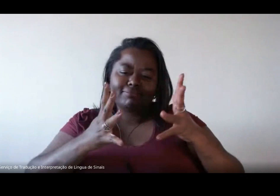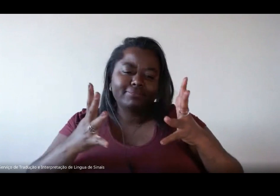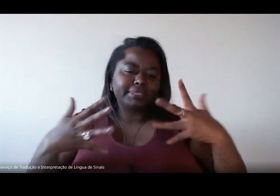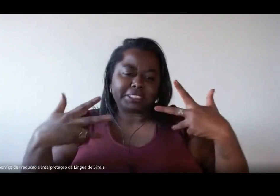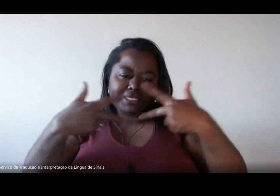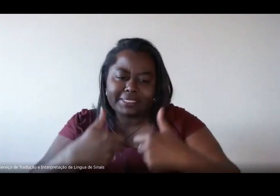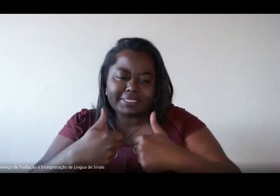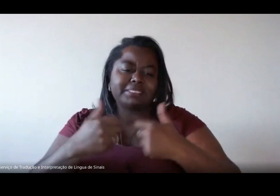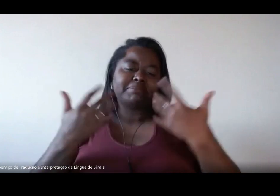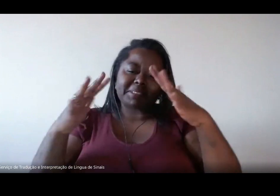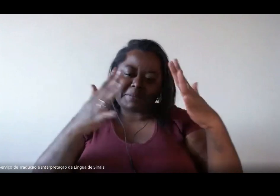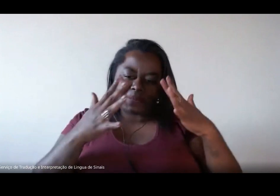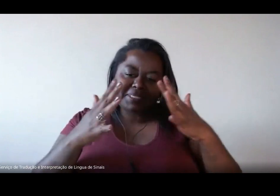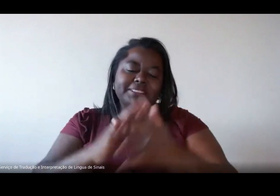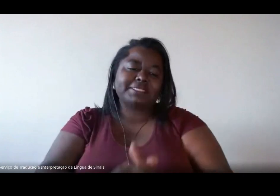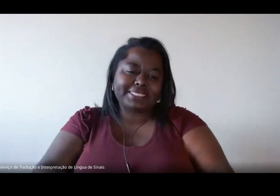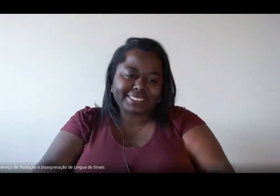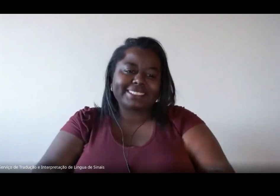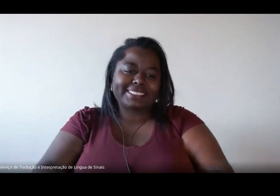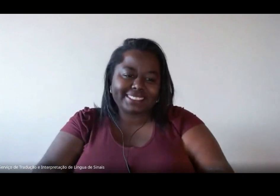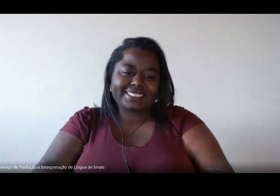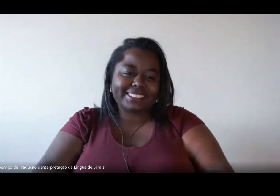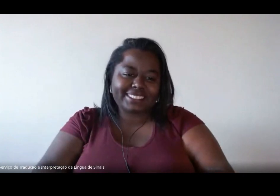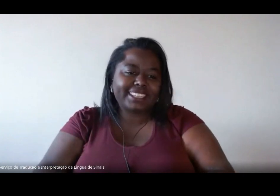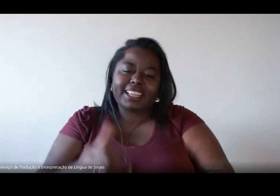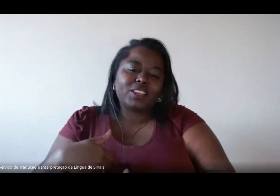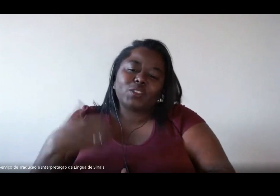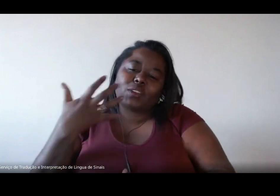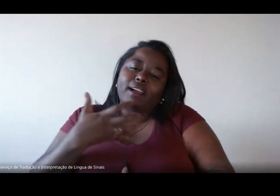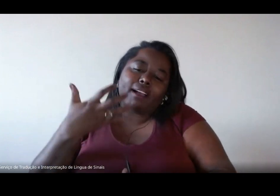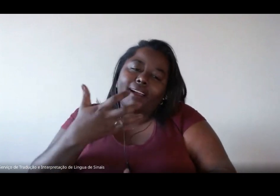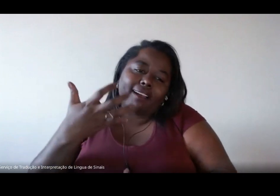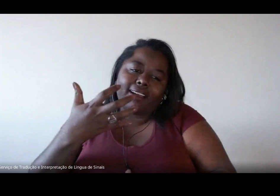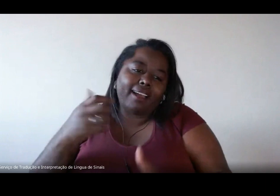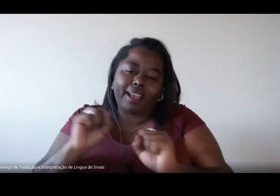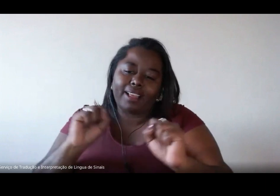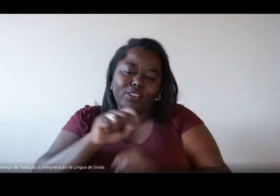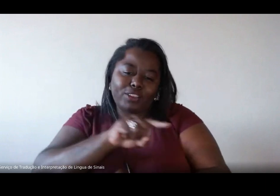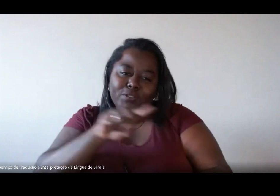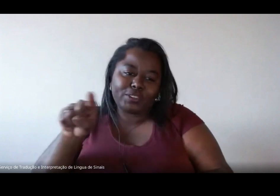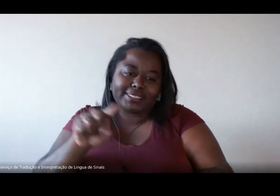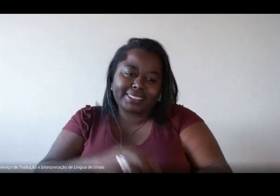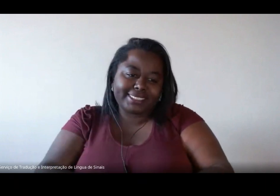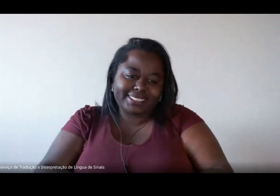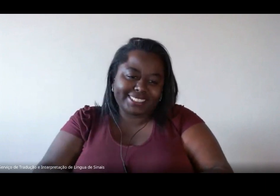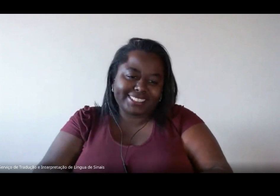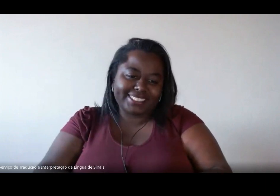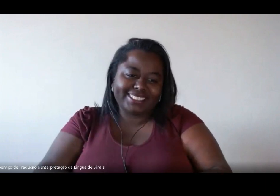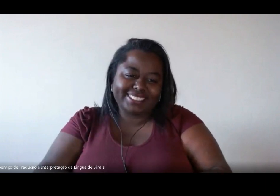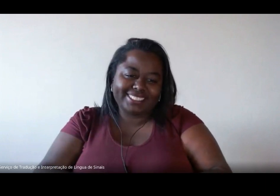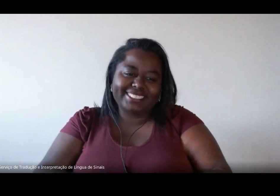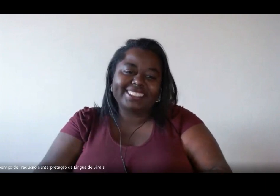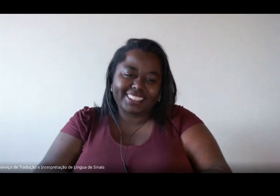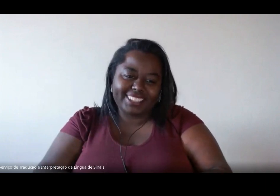fazendo Libras, que coisa linda, parabéns. Que coisa mais linda, eu fico assim encantada. Adoro vocês, gente,